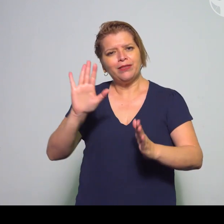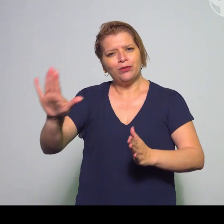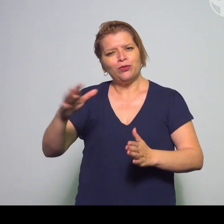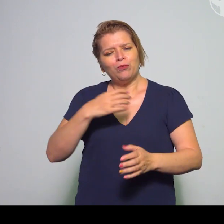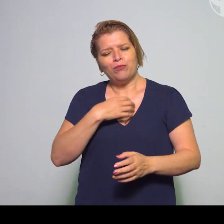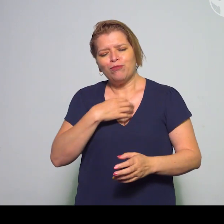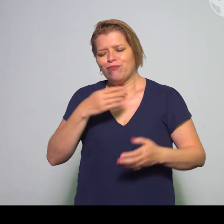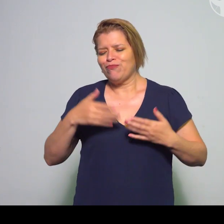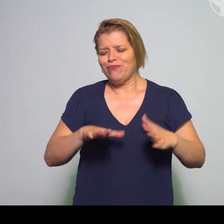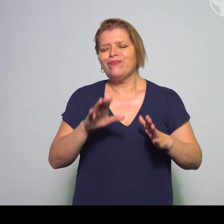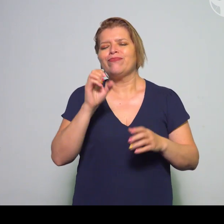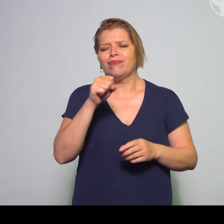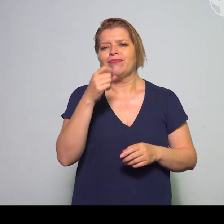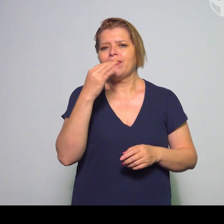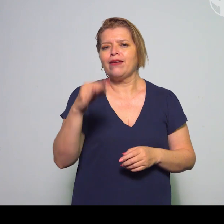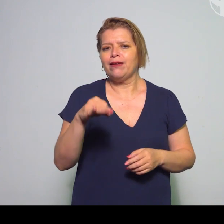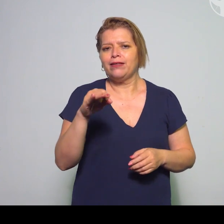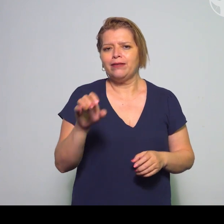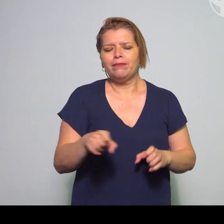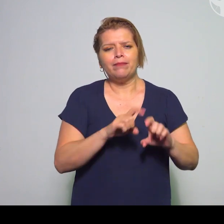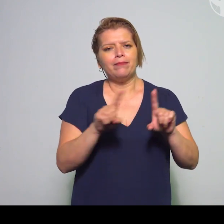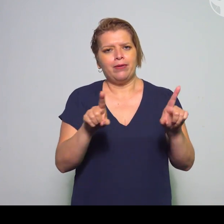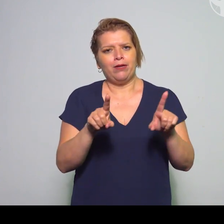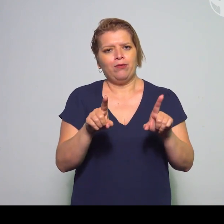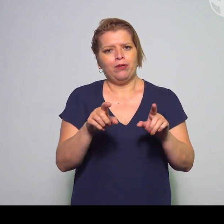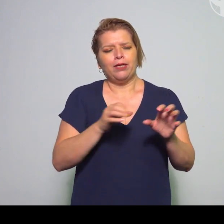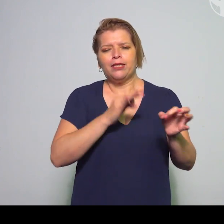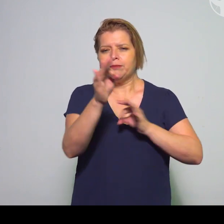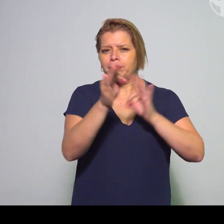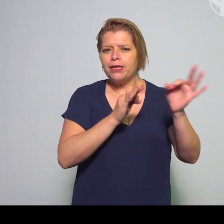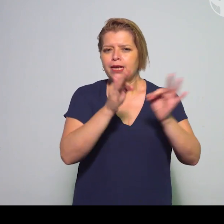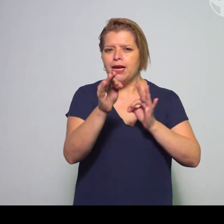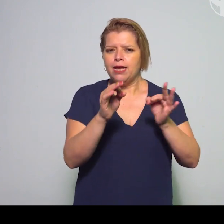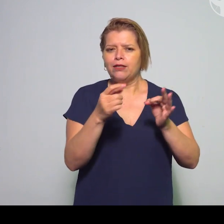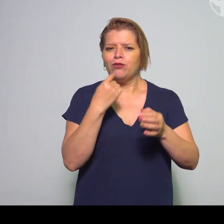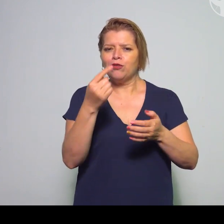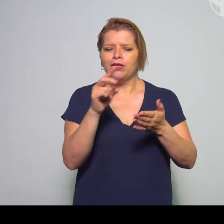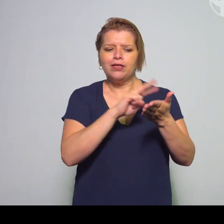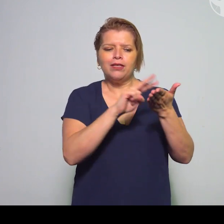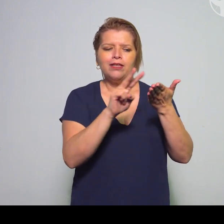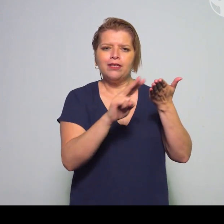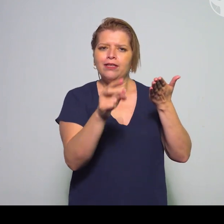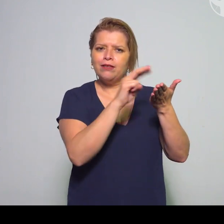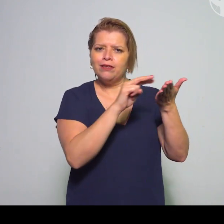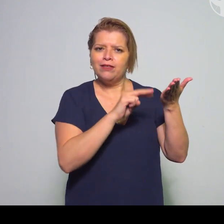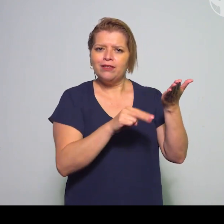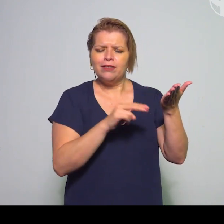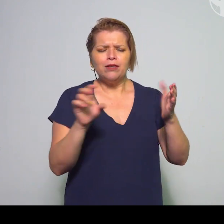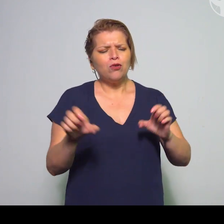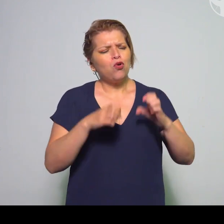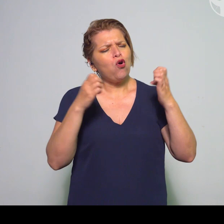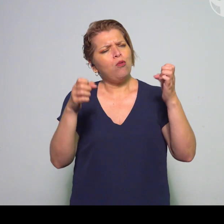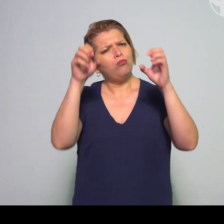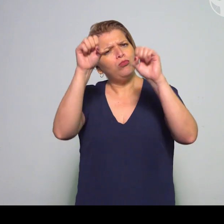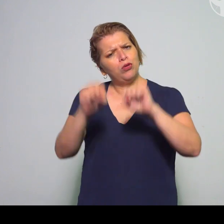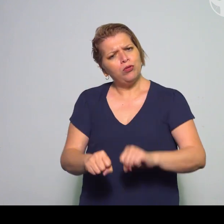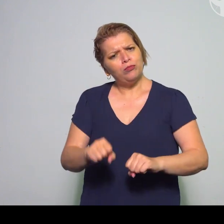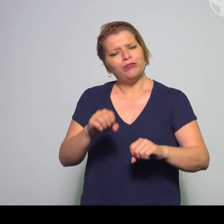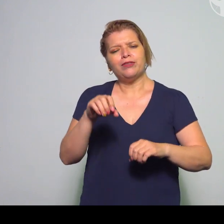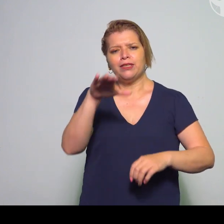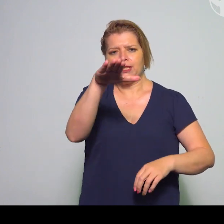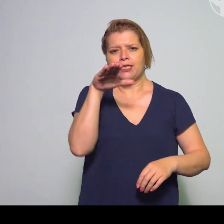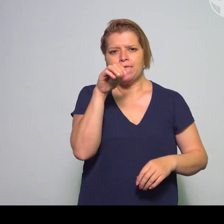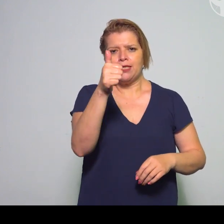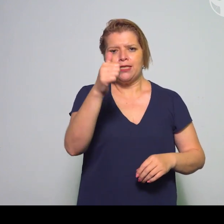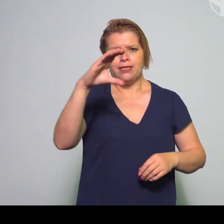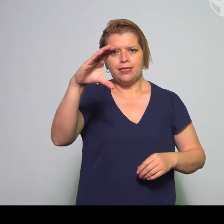un hijo. Pero regresando a esta parte de la porción de la palabra que leímos, ¿cómo es posible que Zacarías,